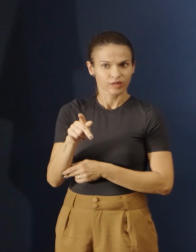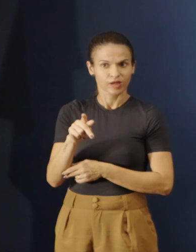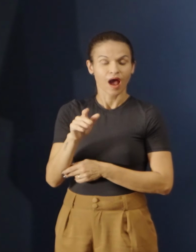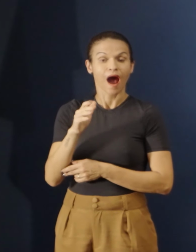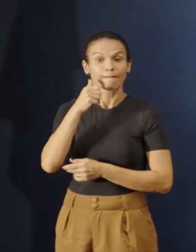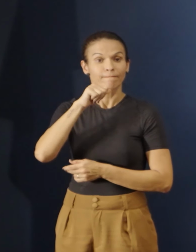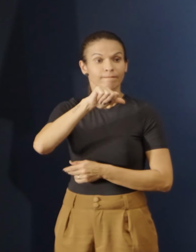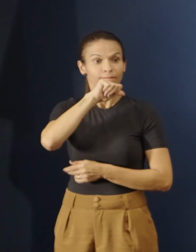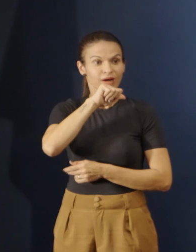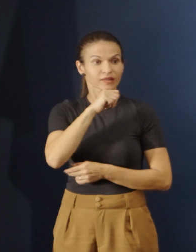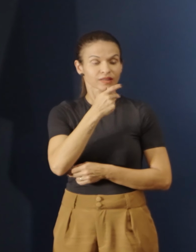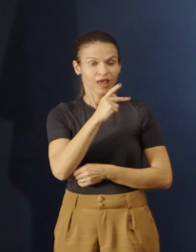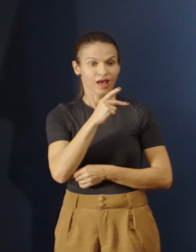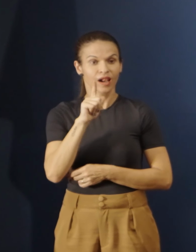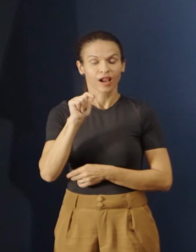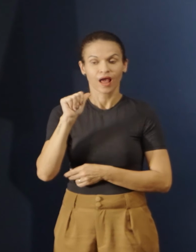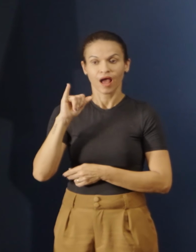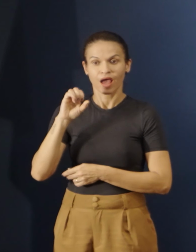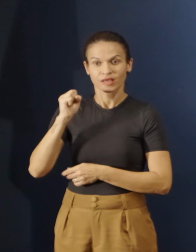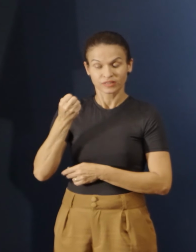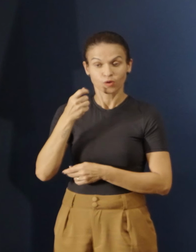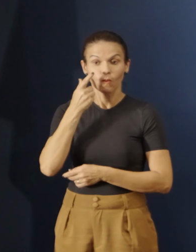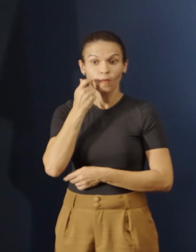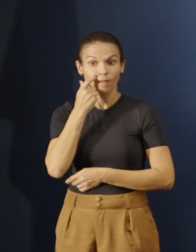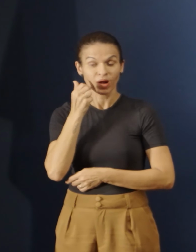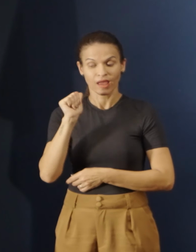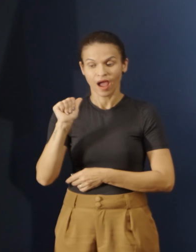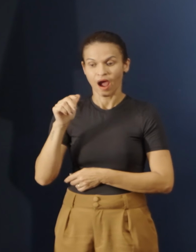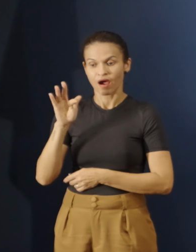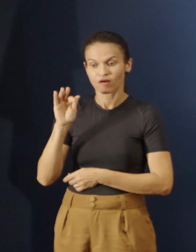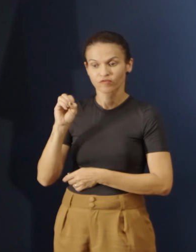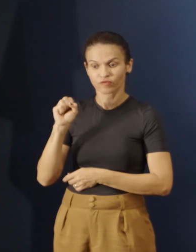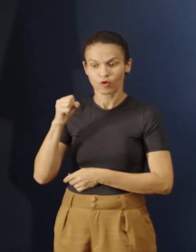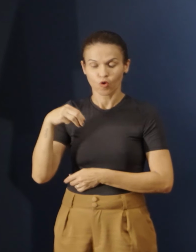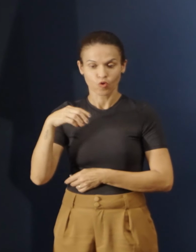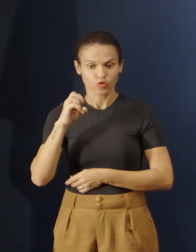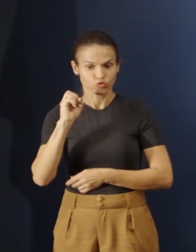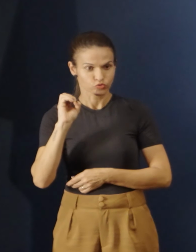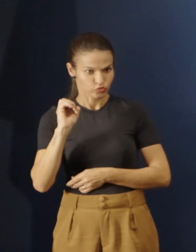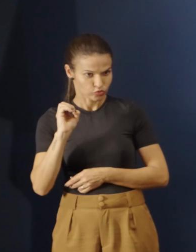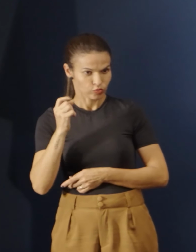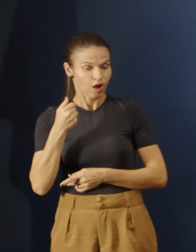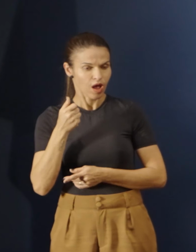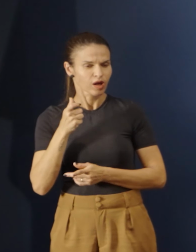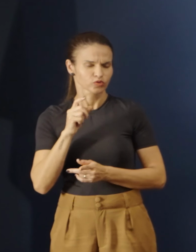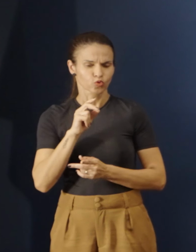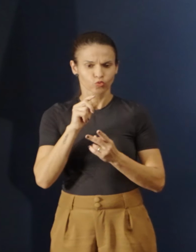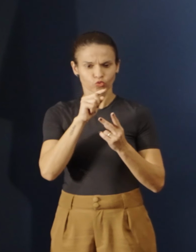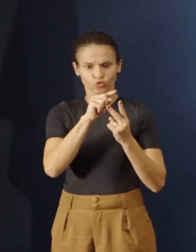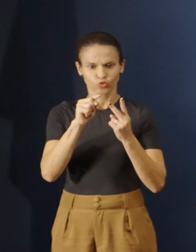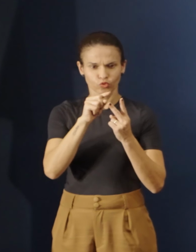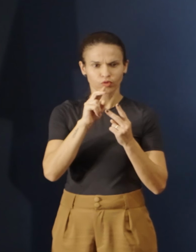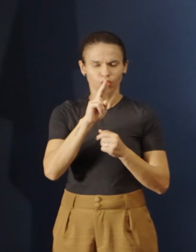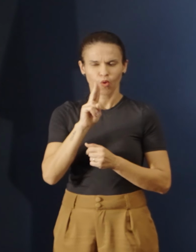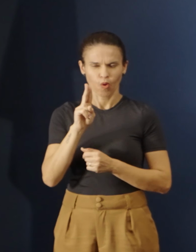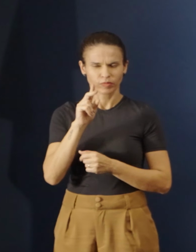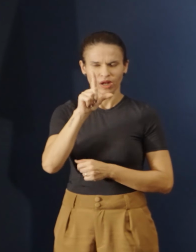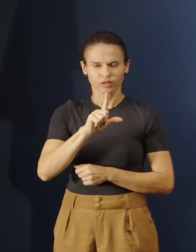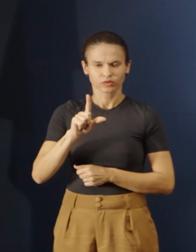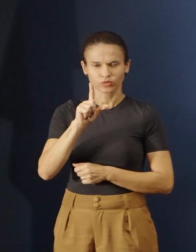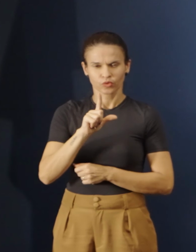mãe dela, Laís Corrêa de Araújo, e o pai dela, o Afonso Ávila, foram dois grandes nomes da literatura mineira aqui nos anos 50,